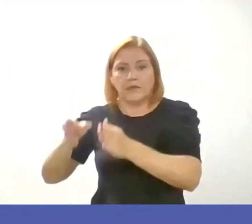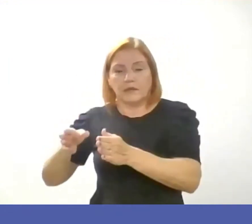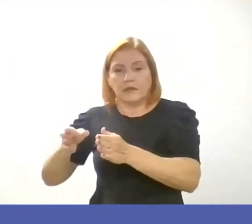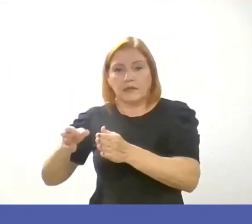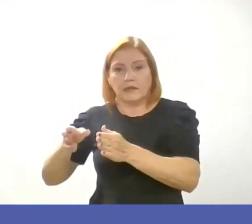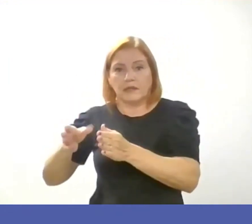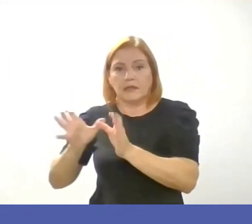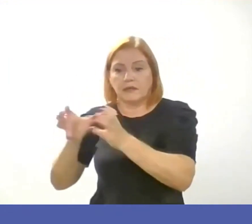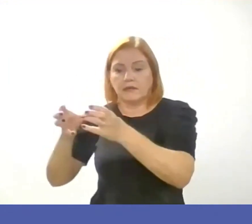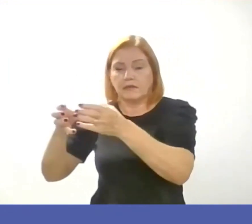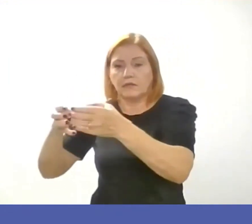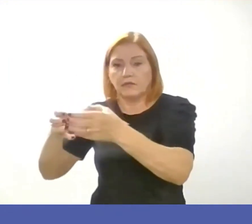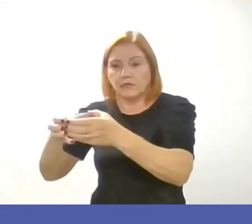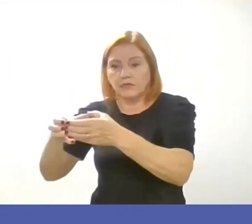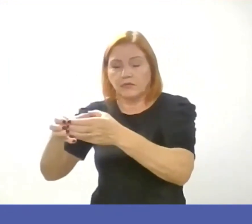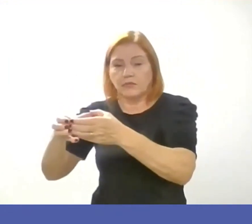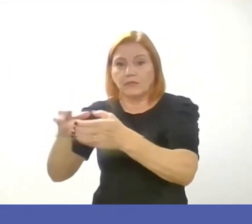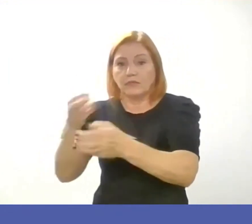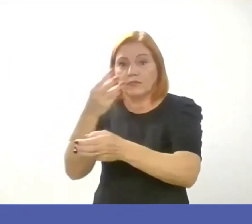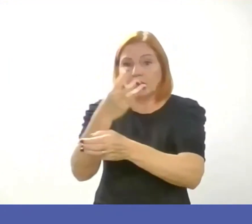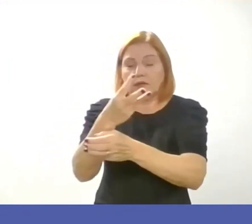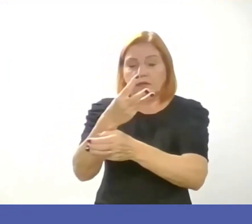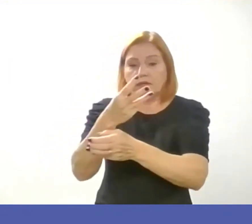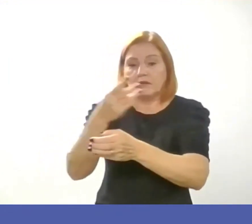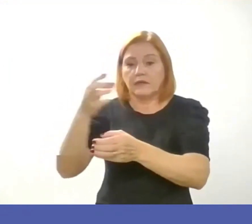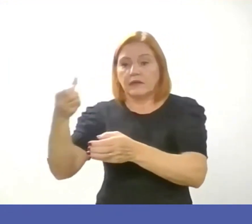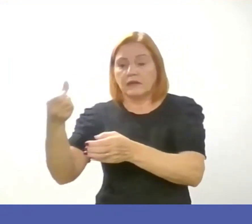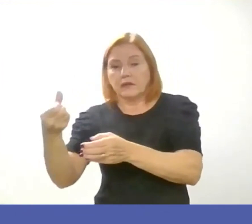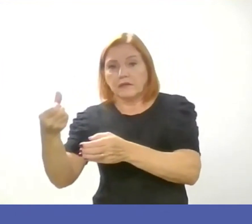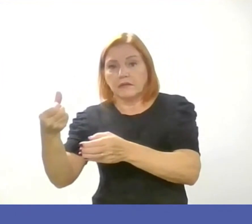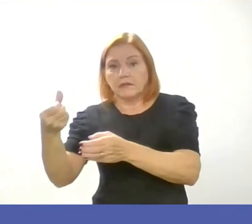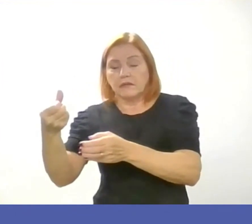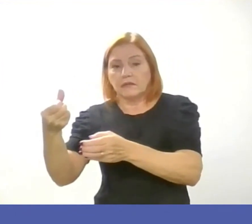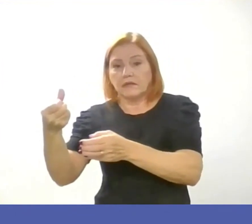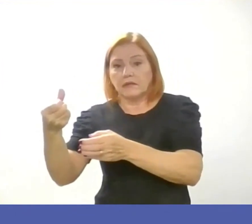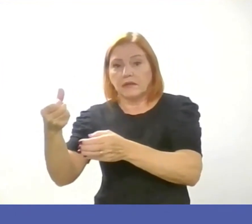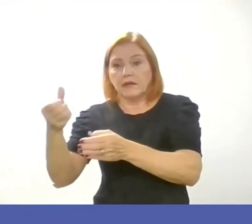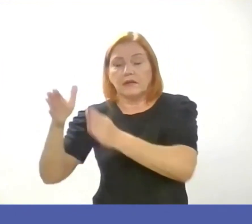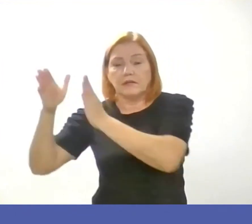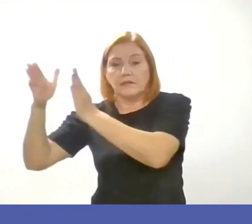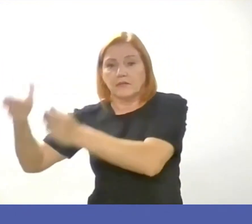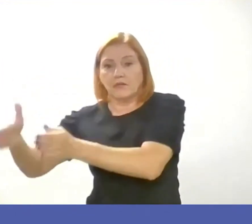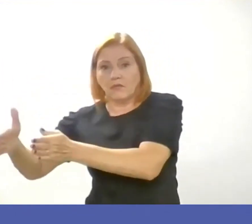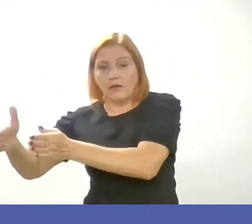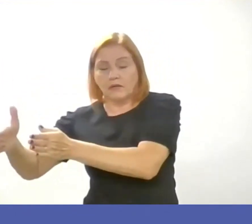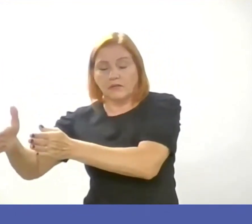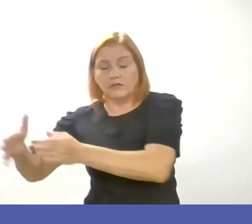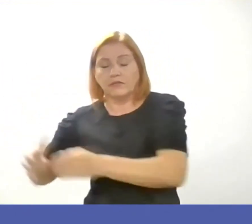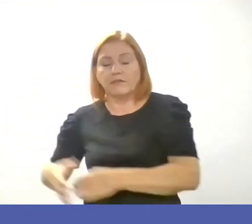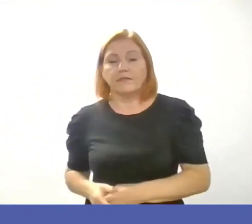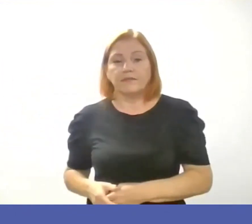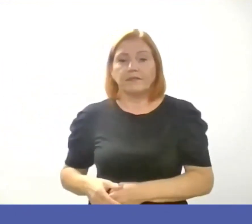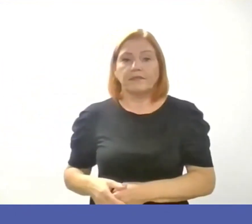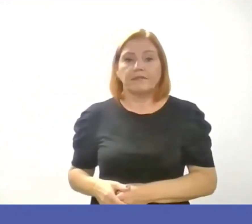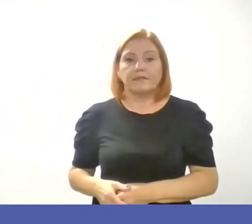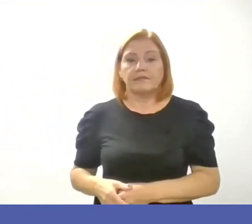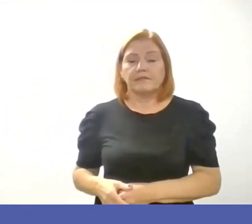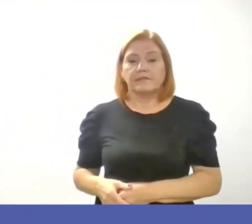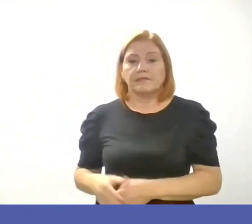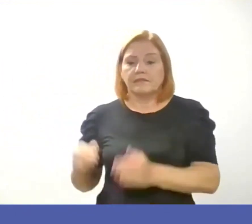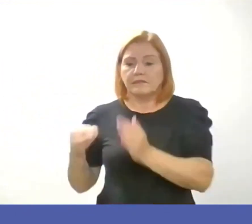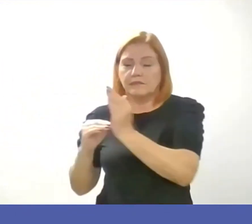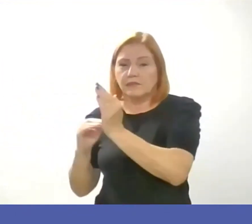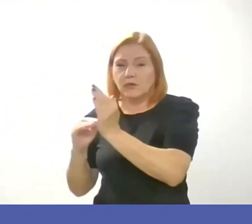tarde até 6 horas da tarde, o Senhor chama os do quarto período e também os